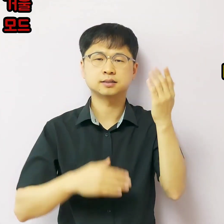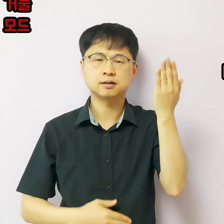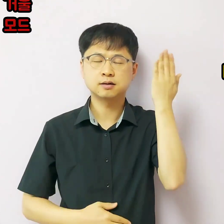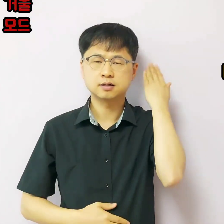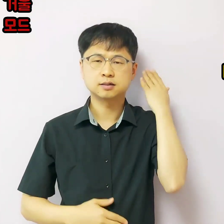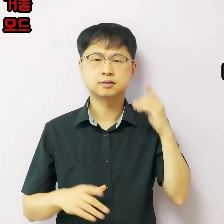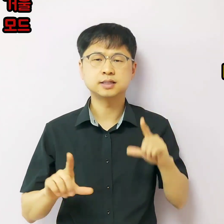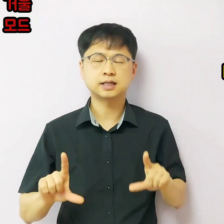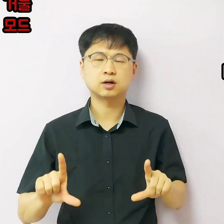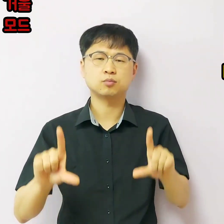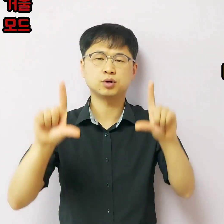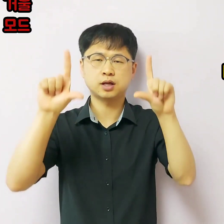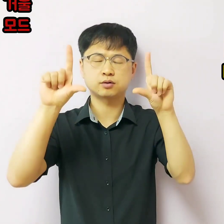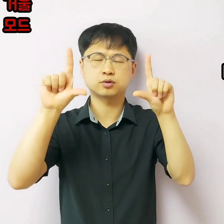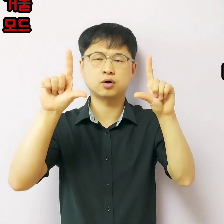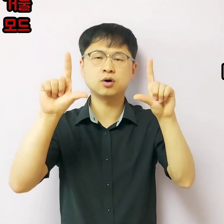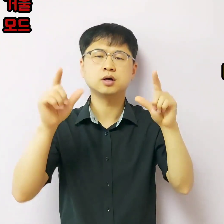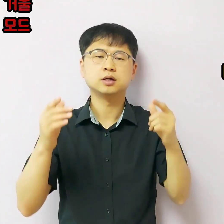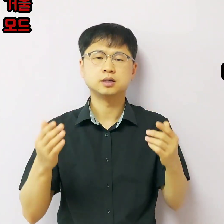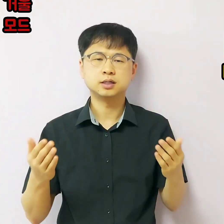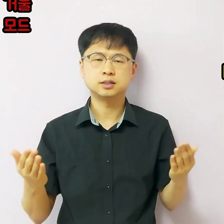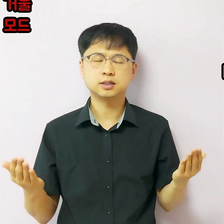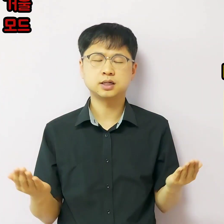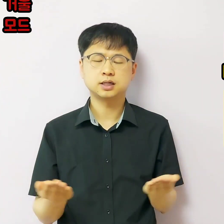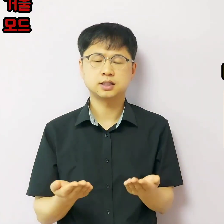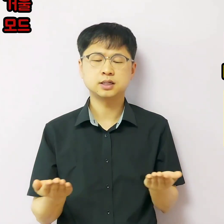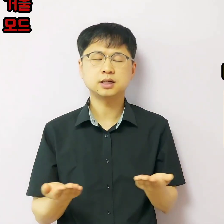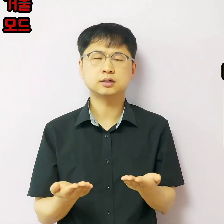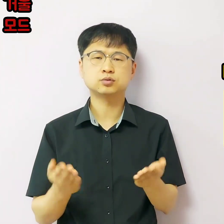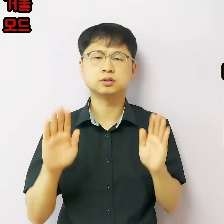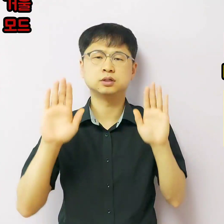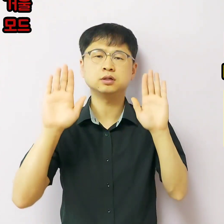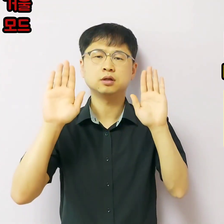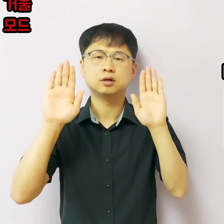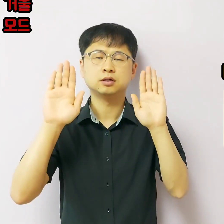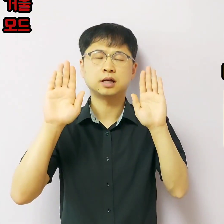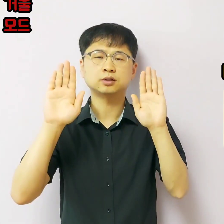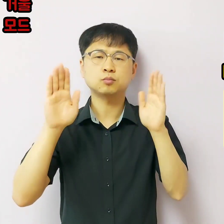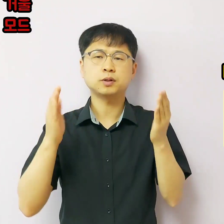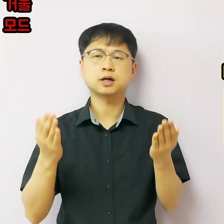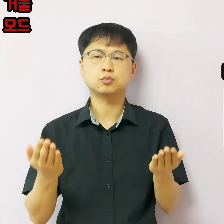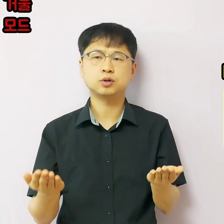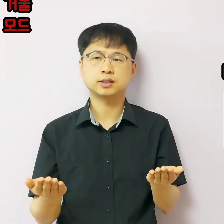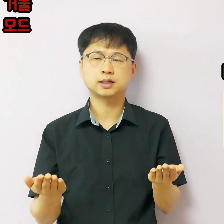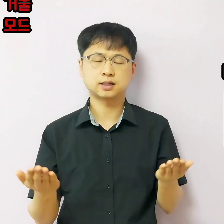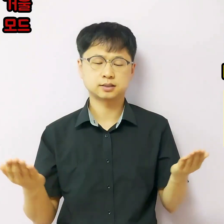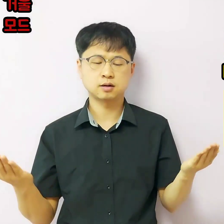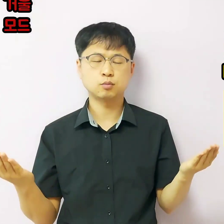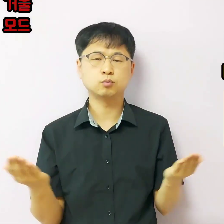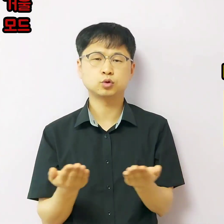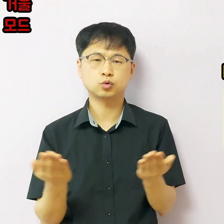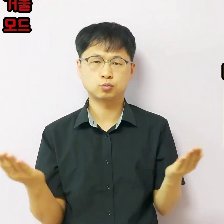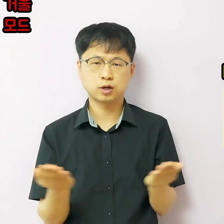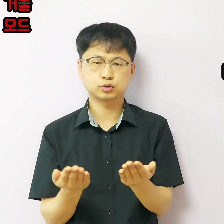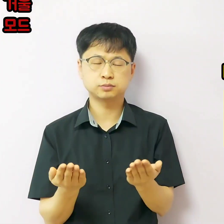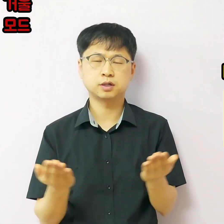그래서 그날이라고 표현하였고요. 일이란 수어는 양손바닥을 위로 한 상태에서 몸쪽으로